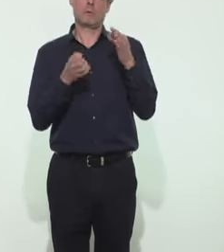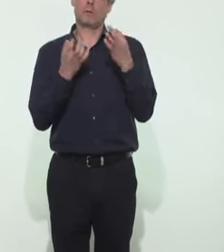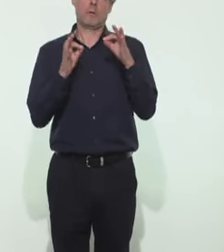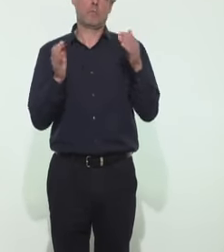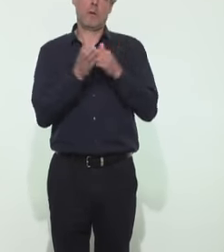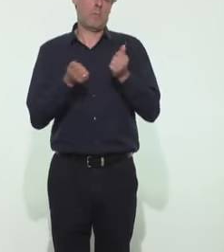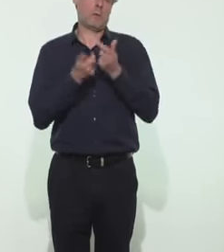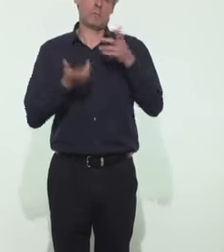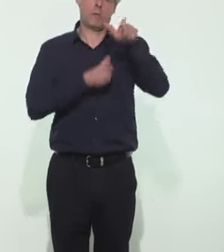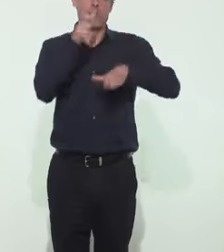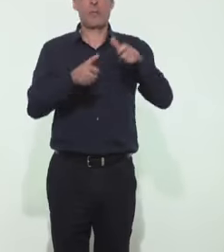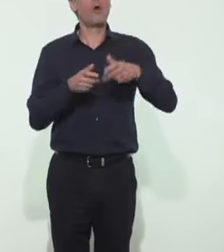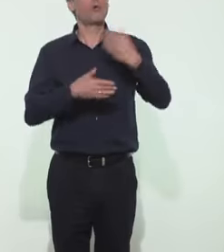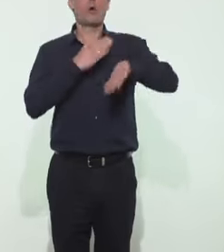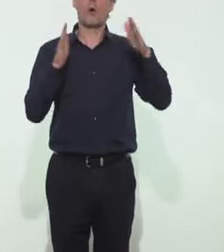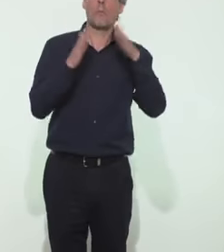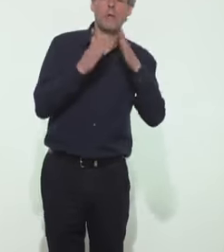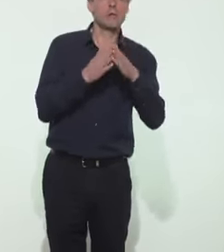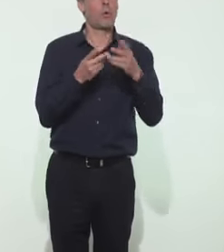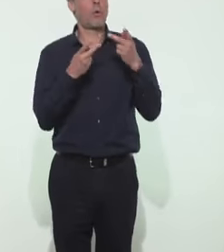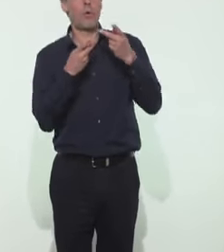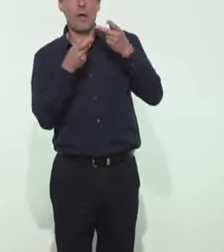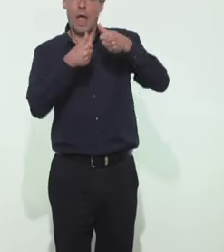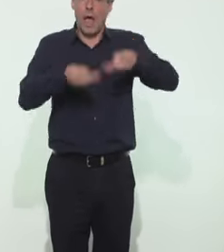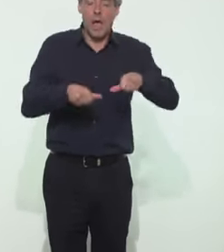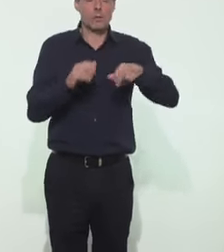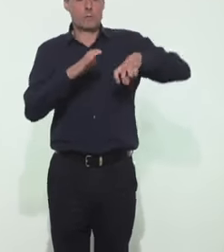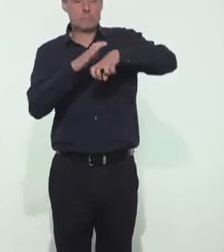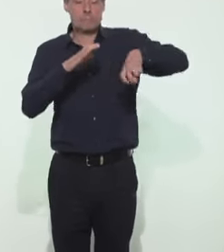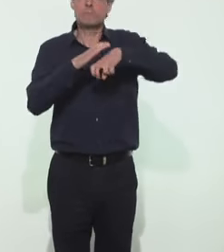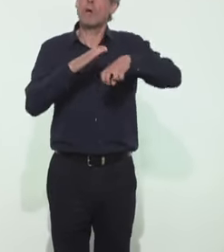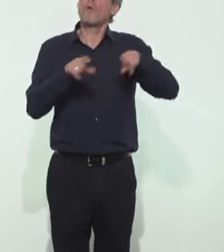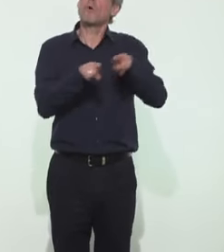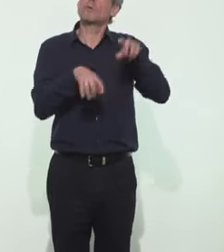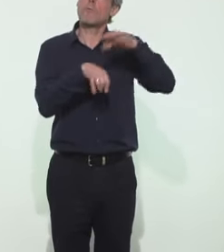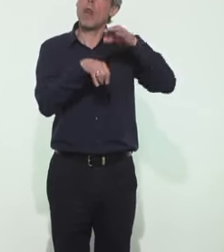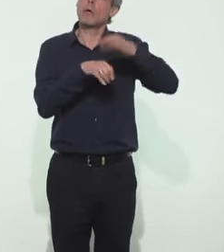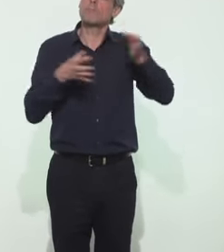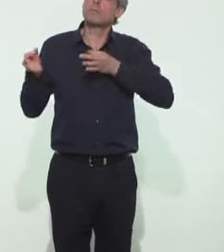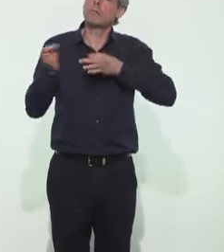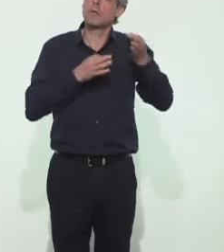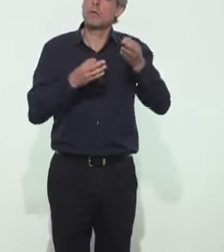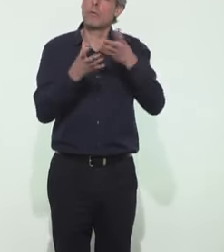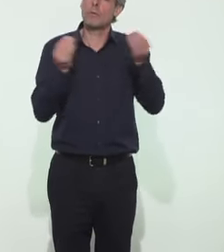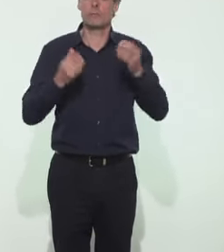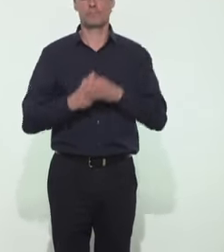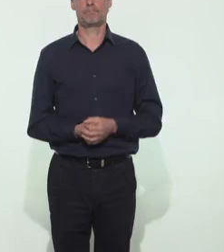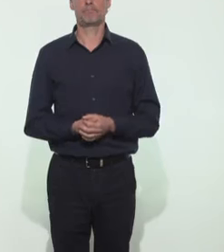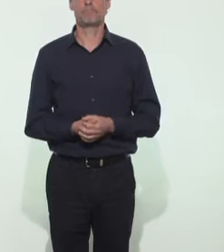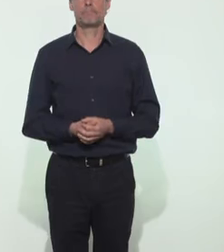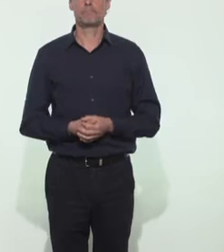restés en ville à domicile confiné et qui sont aussi guéris au fur et à mesure de l'évolution de cette épidémie